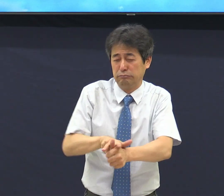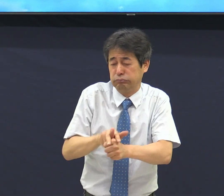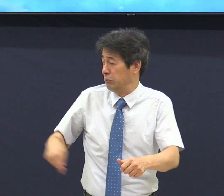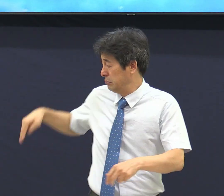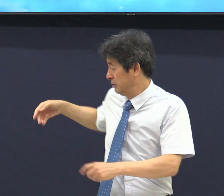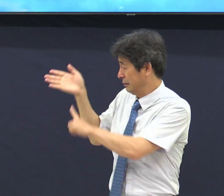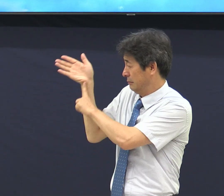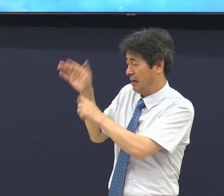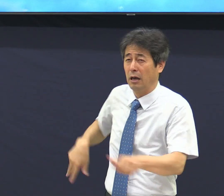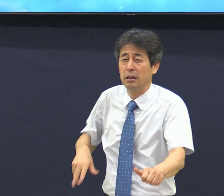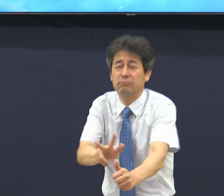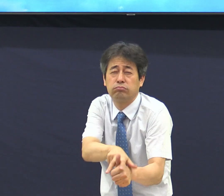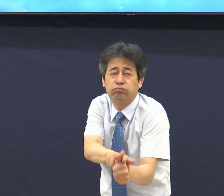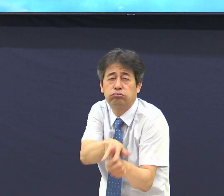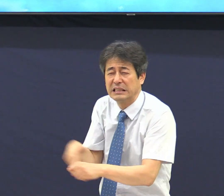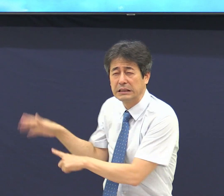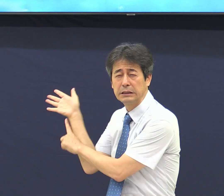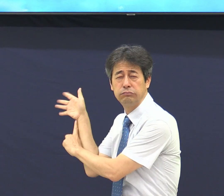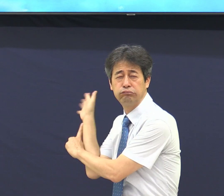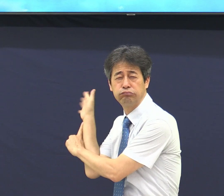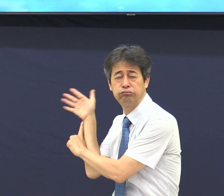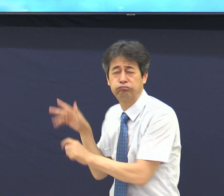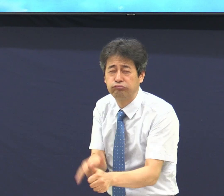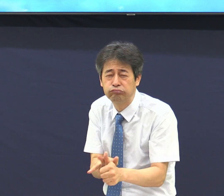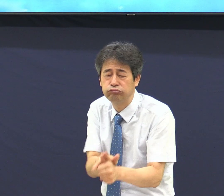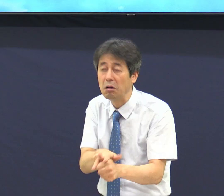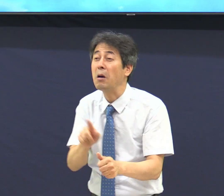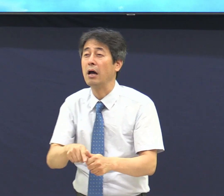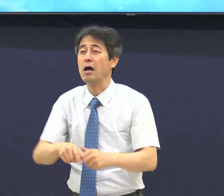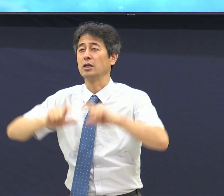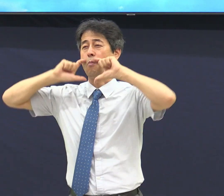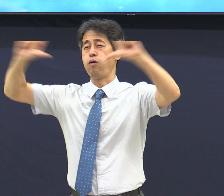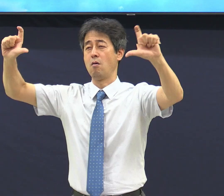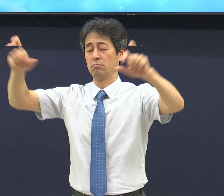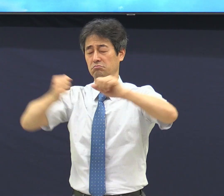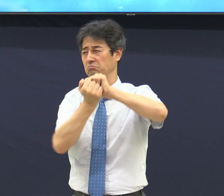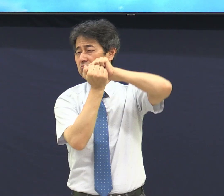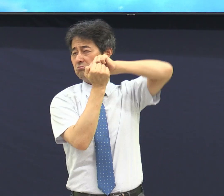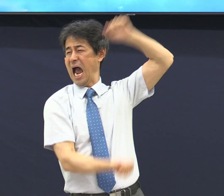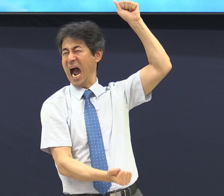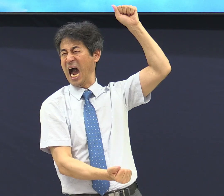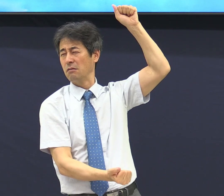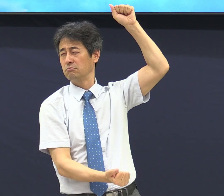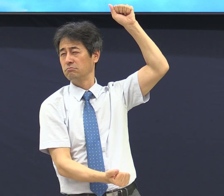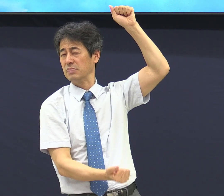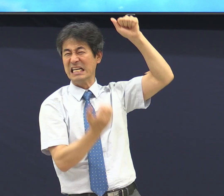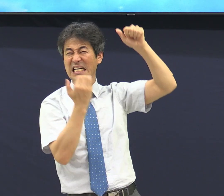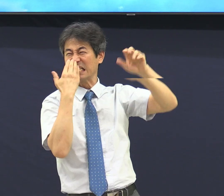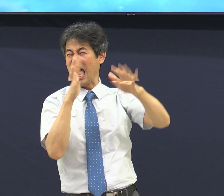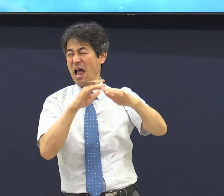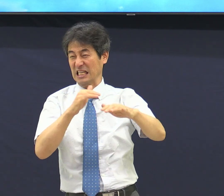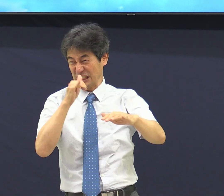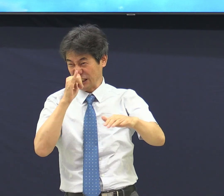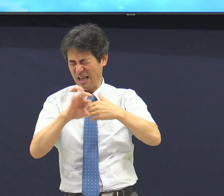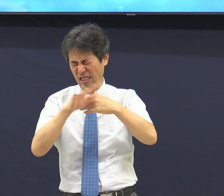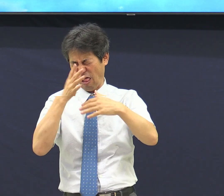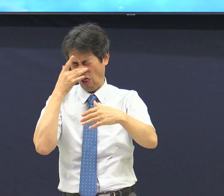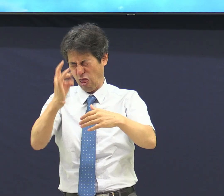온 땅에 파바를 보내서 그 명령을 전한 것이죠. 그리고 이스라엘